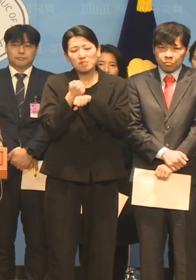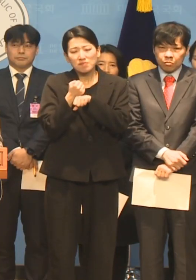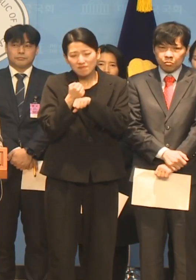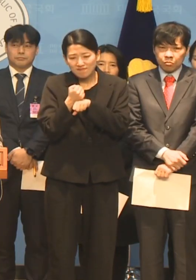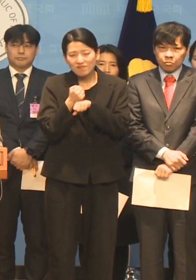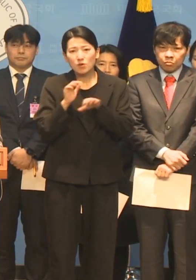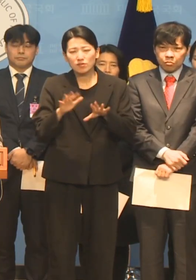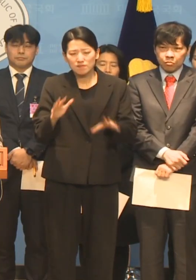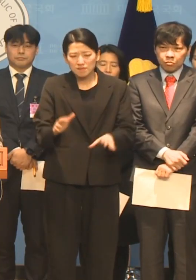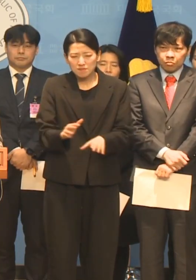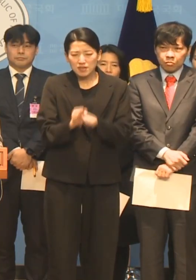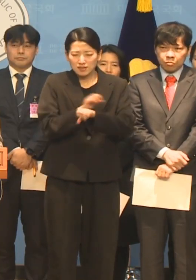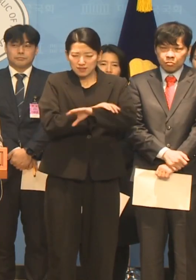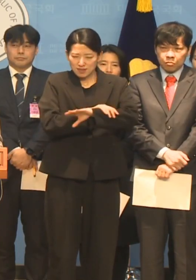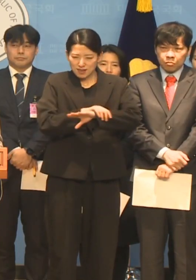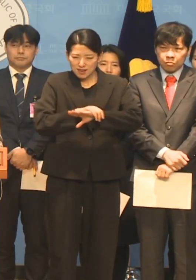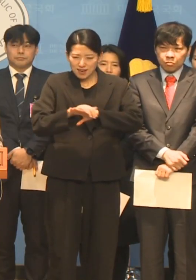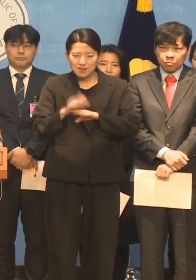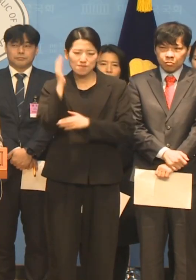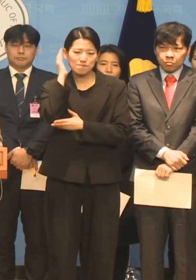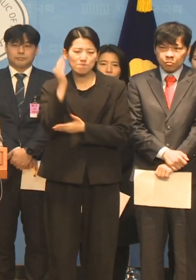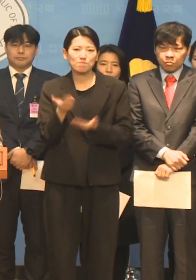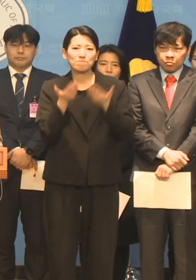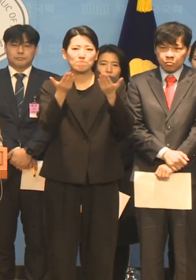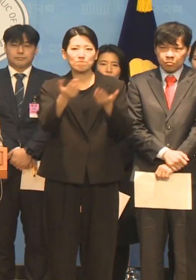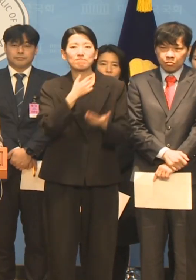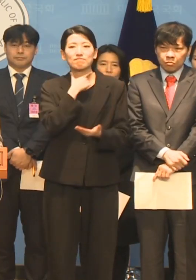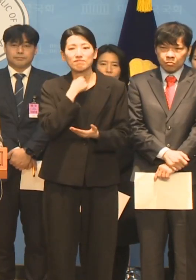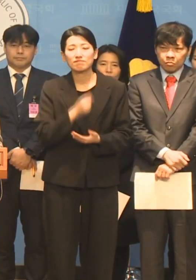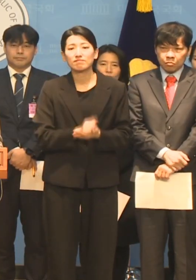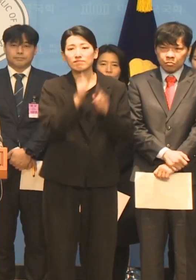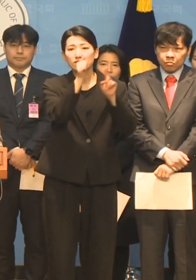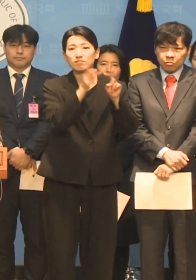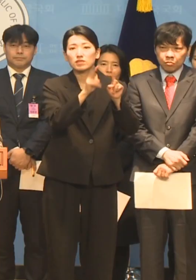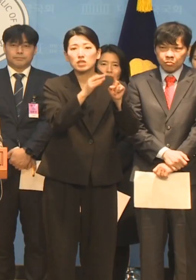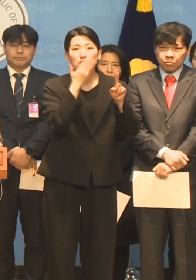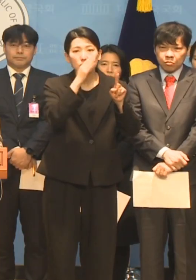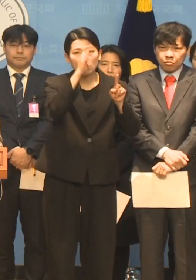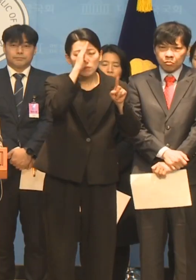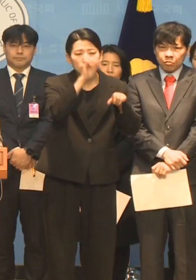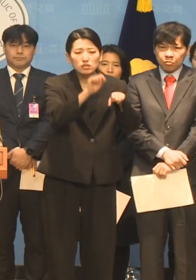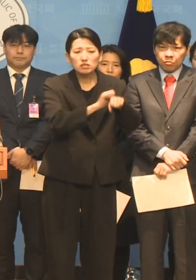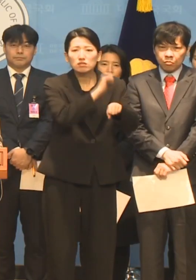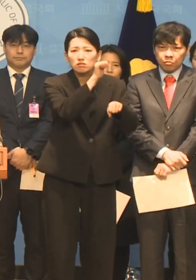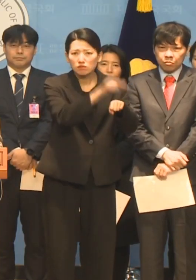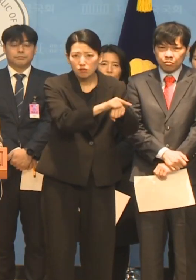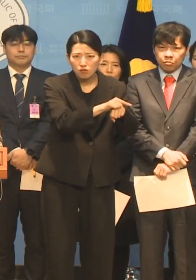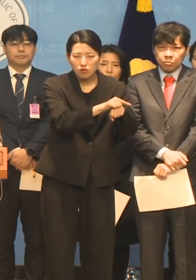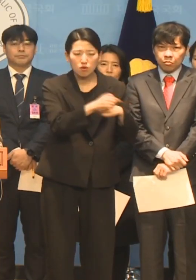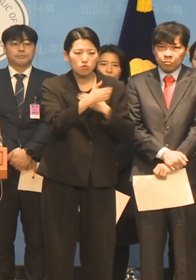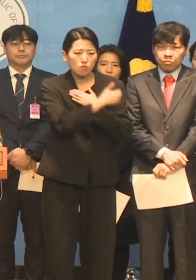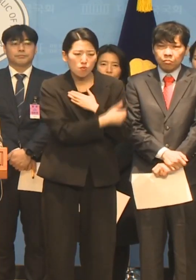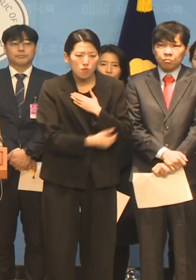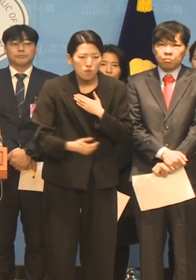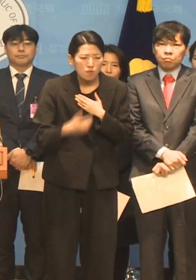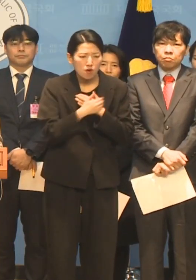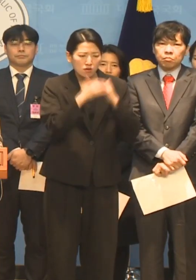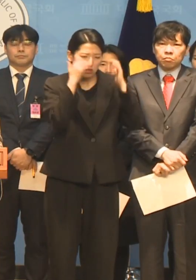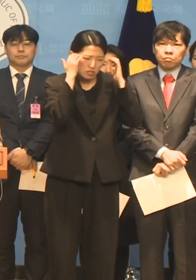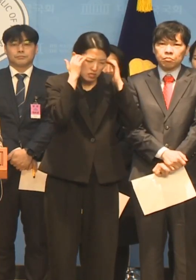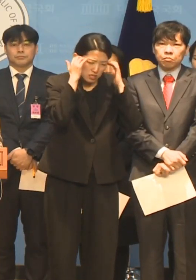전달할 수 있기를 기대합니다. 일형 당뇨병은 질병의 특성과 환자의 신체적, 사회적